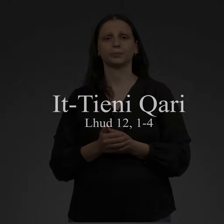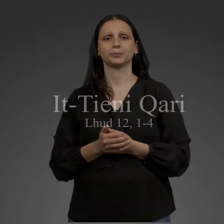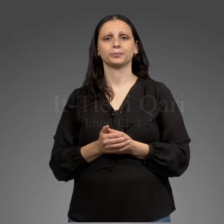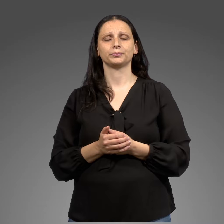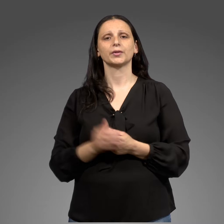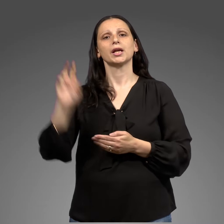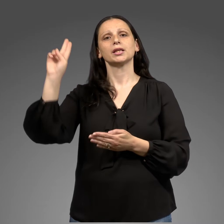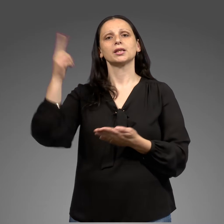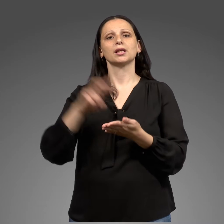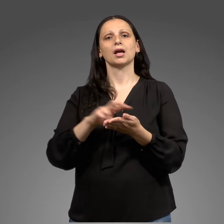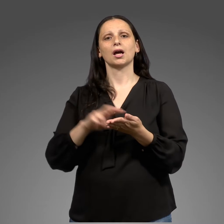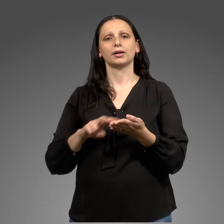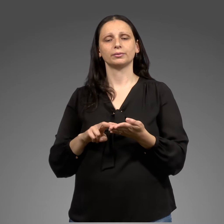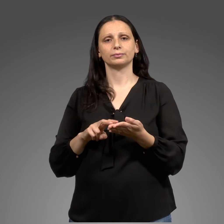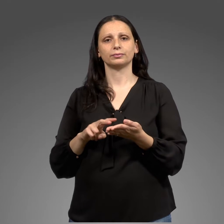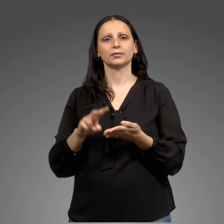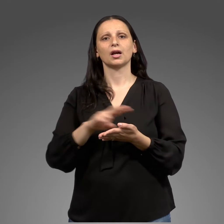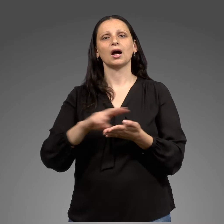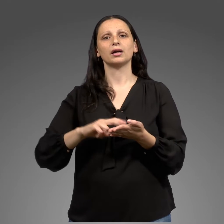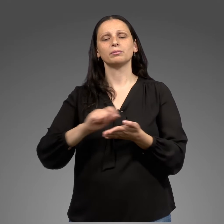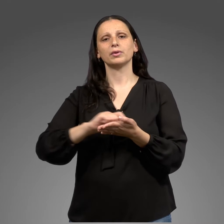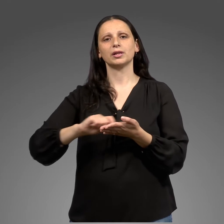jittina għari għari mill-litra lil-l-lut